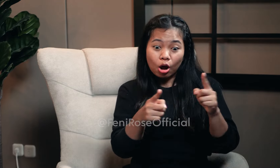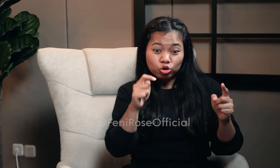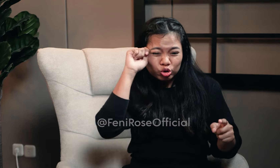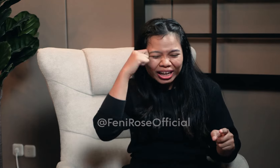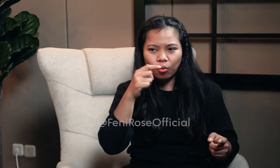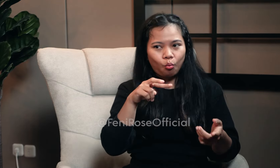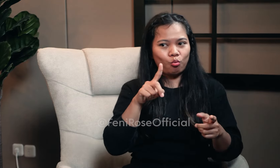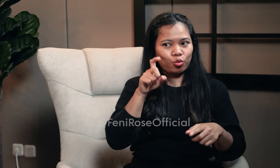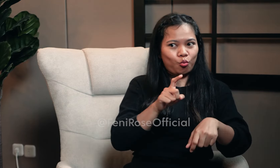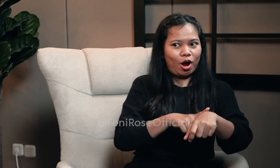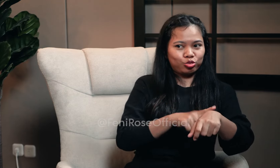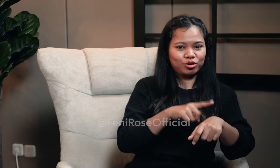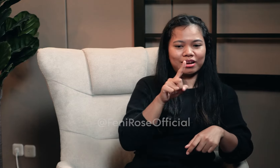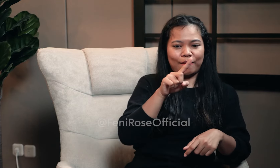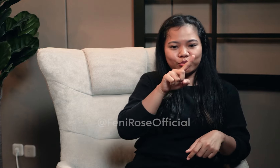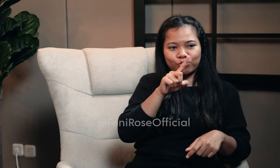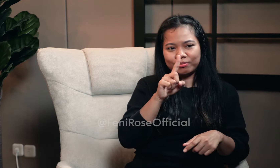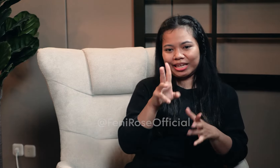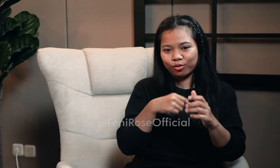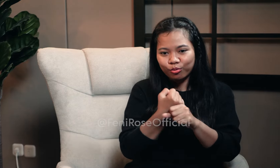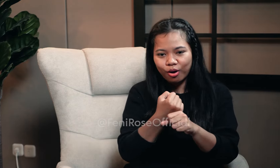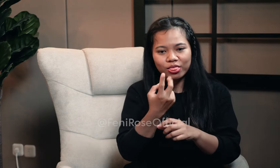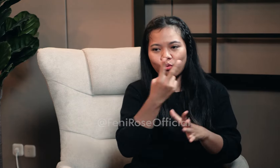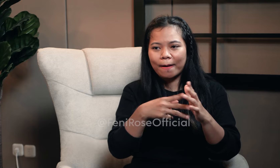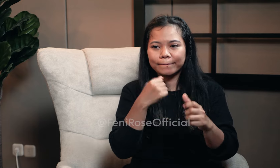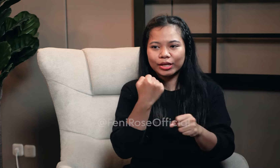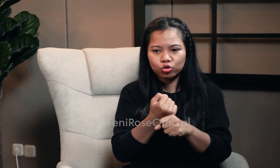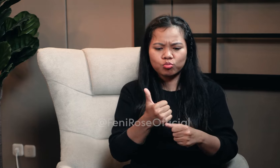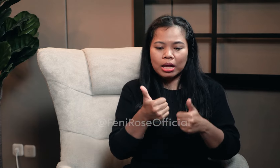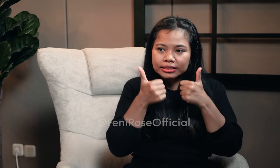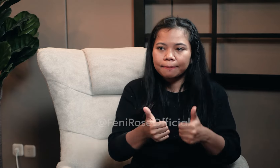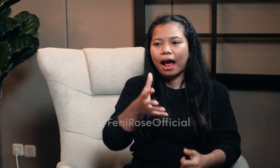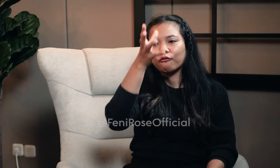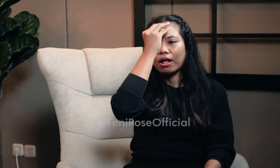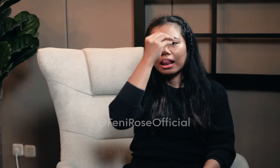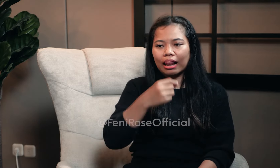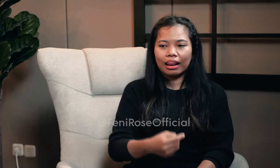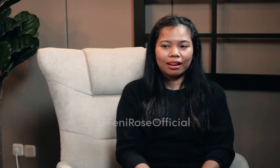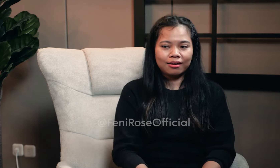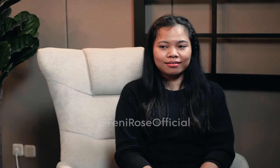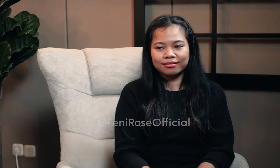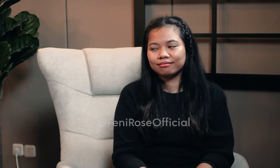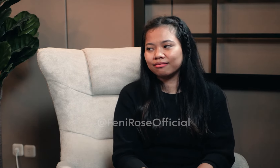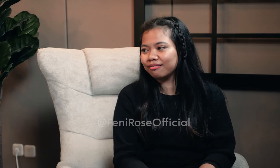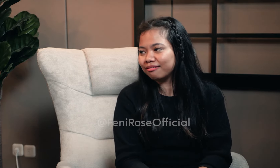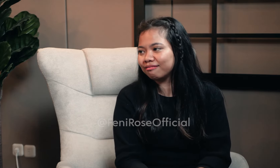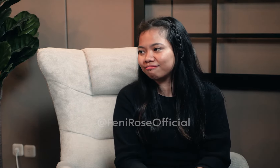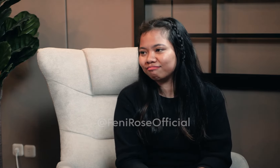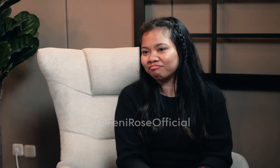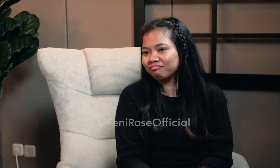tuh seperti apa sih kayak gitu Butuh Waktu mungkin 1 minggu atau 2 minggu biar lebih hafal dan lebih menjiwai